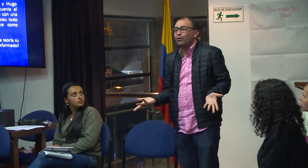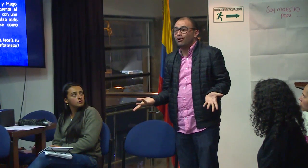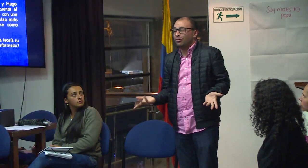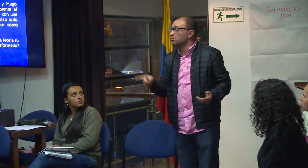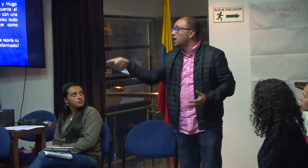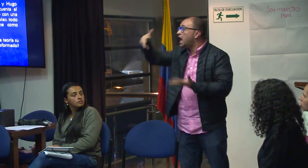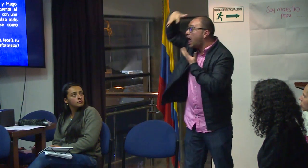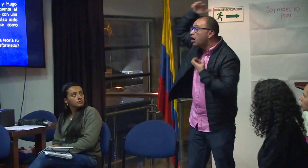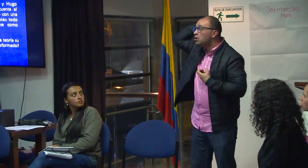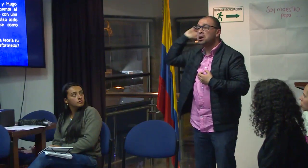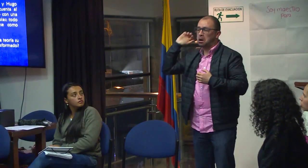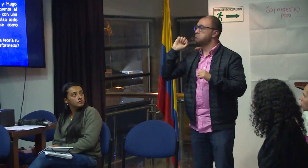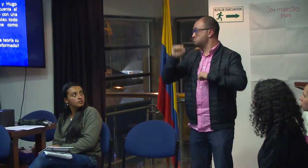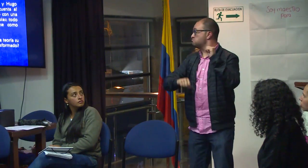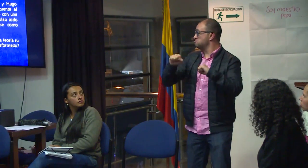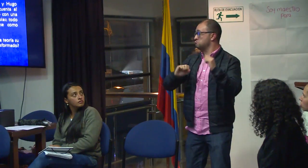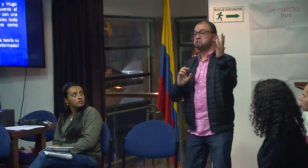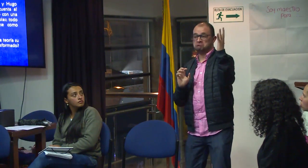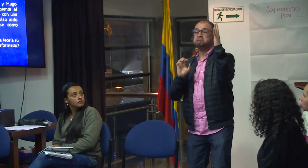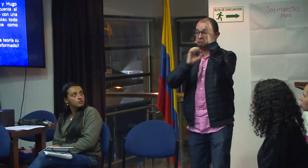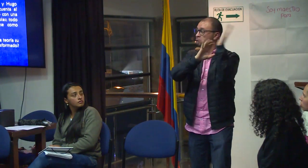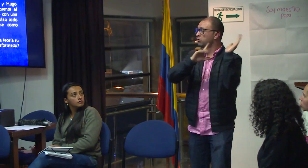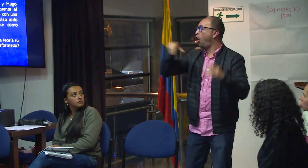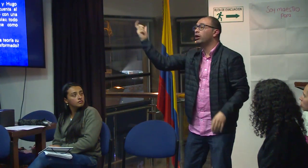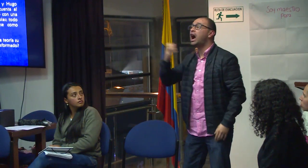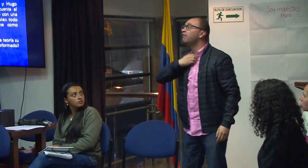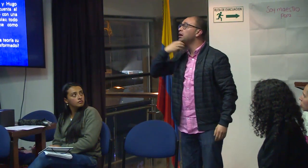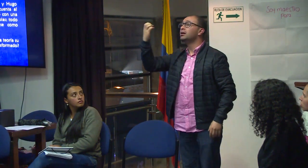el árbol. Cuando usted me pide eso, yo voy a morir.